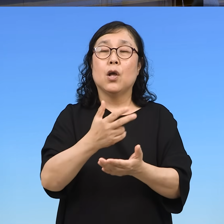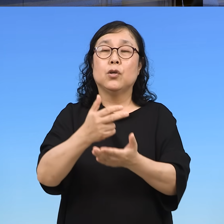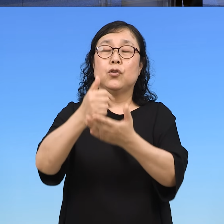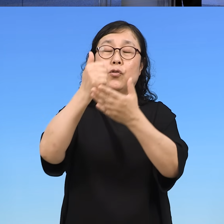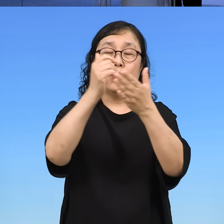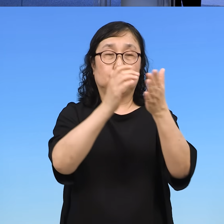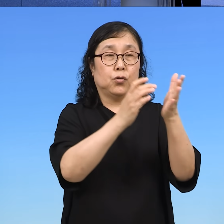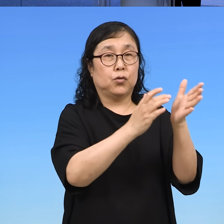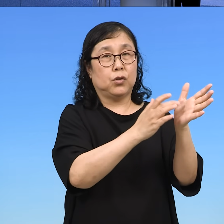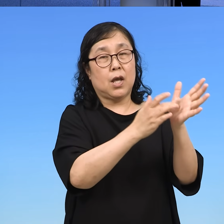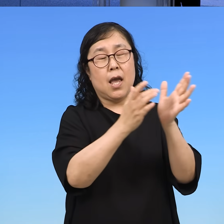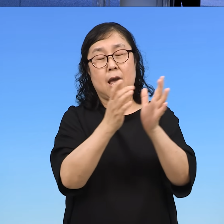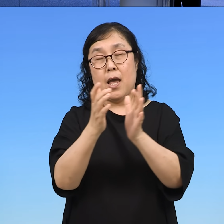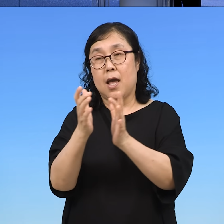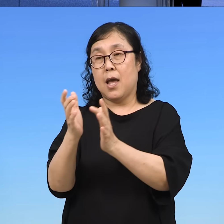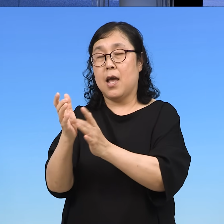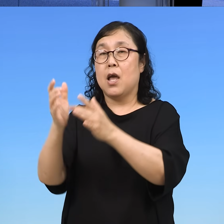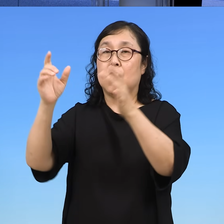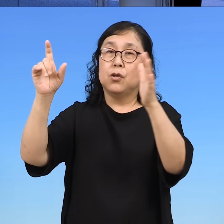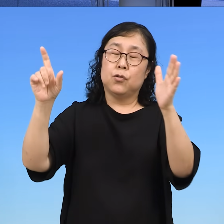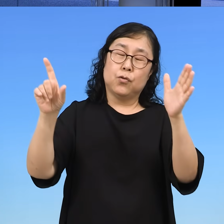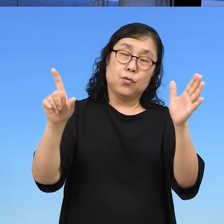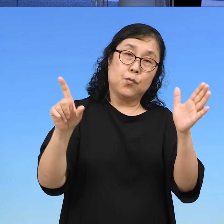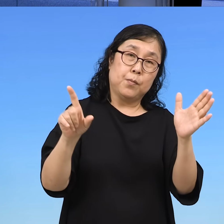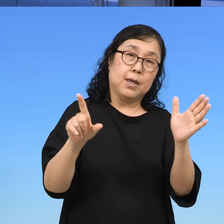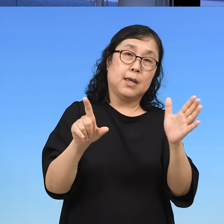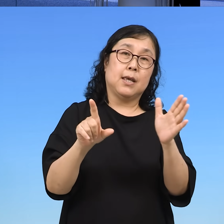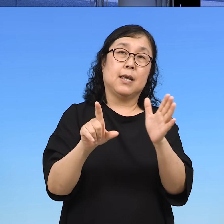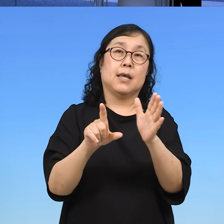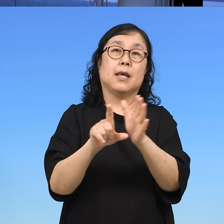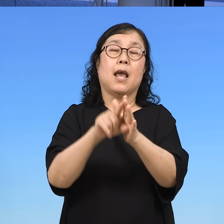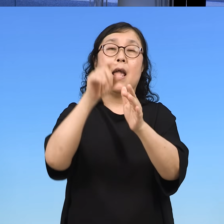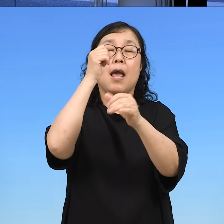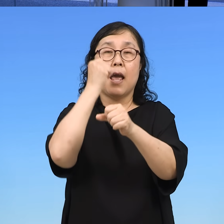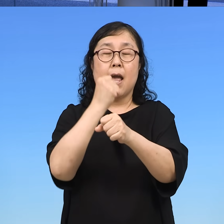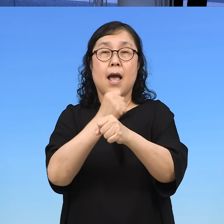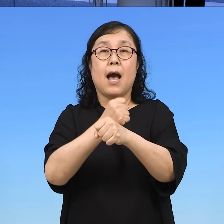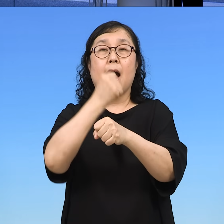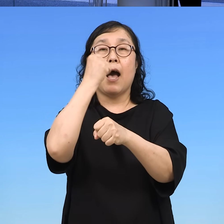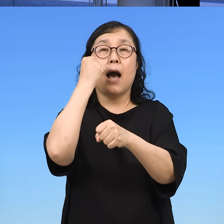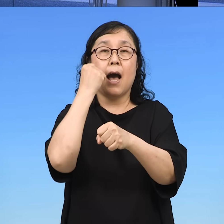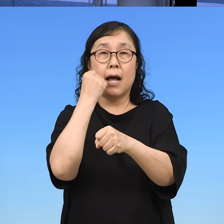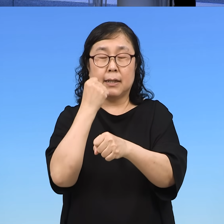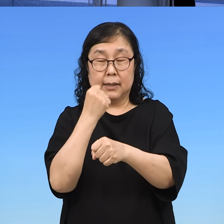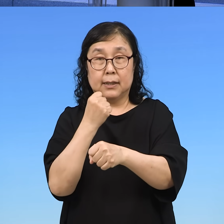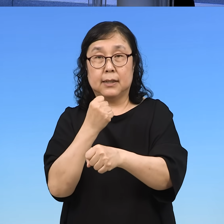주 예수 믿게 하는지 난 알 수 없도다.